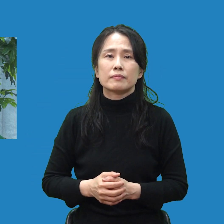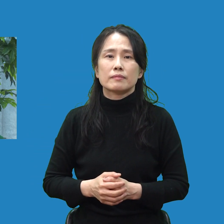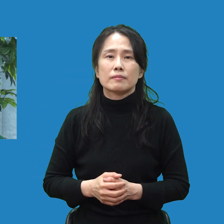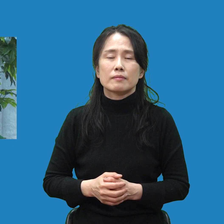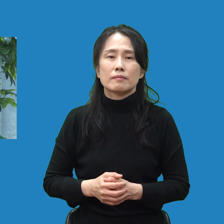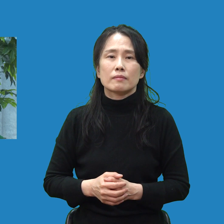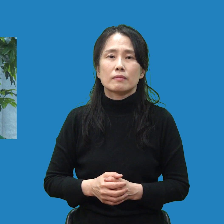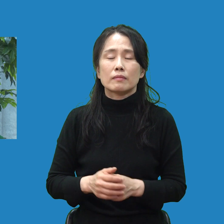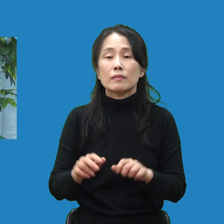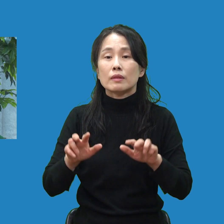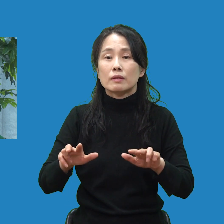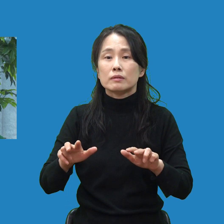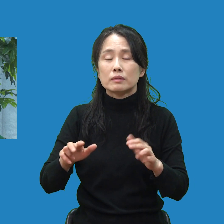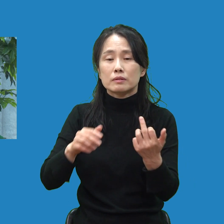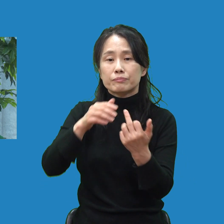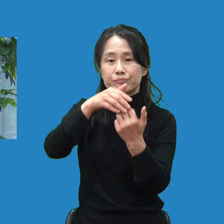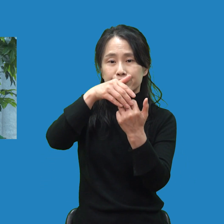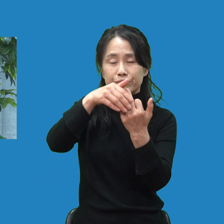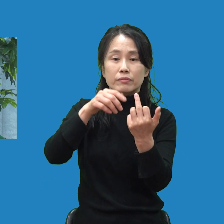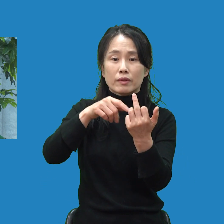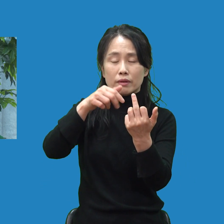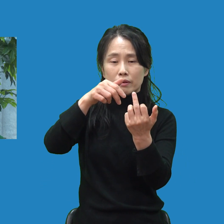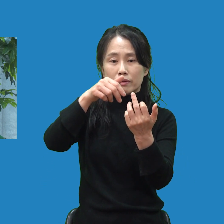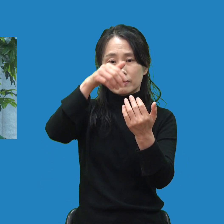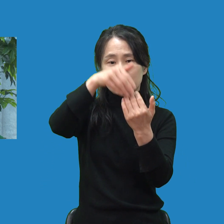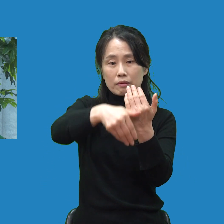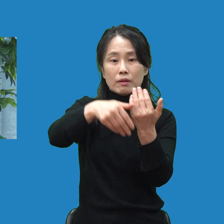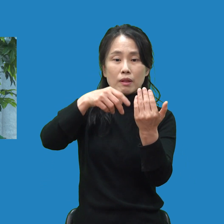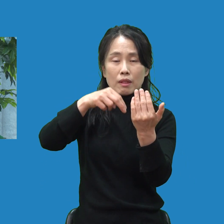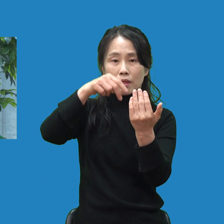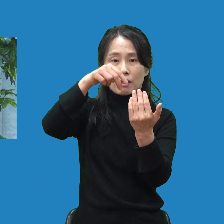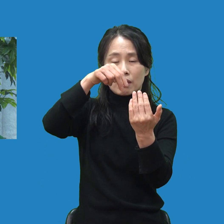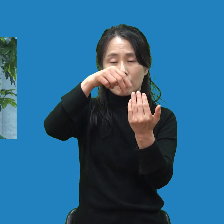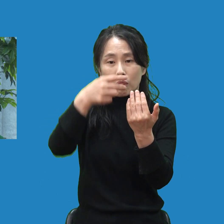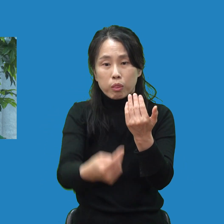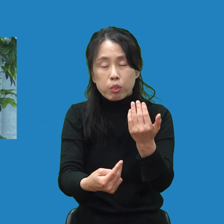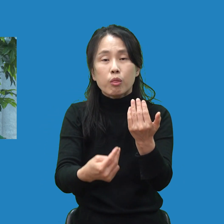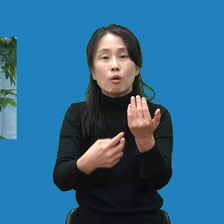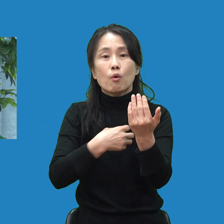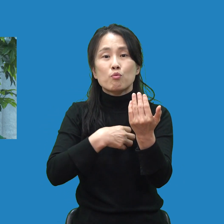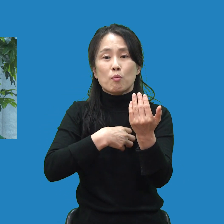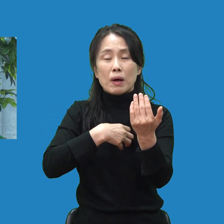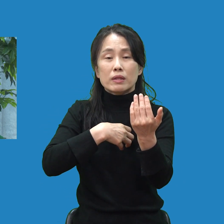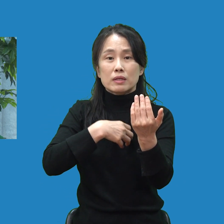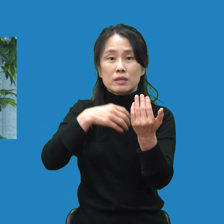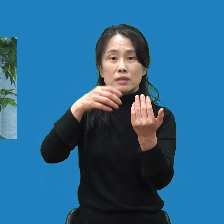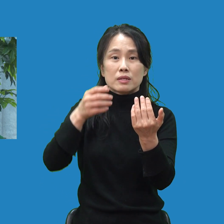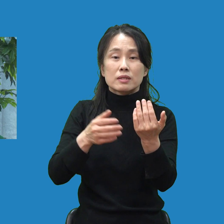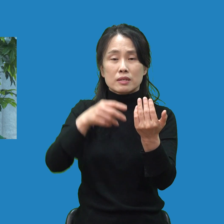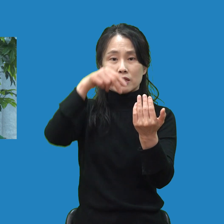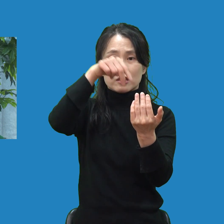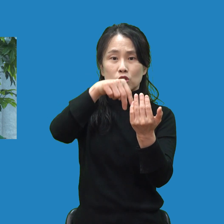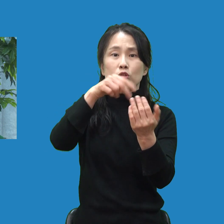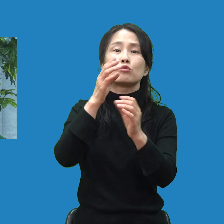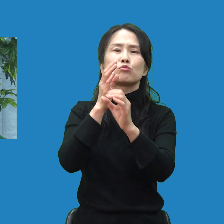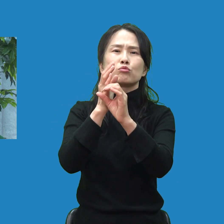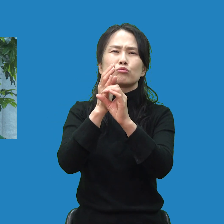낭떠러지 길에서 지금 한 발만 잘못하면 떨어지는 그런 길, 거기 서 있고 방치되어 있고,